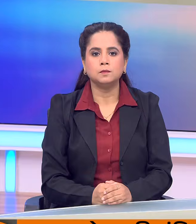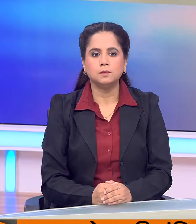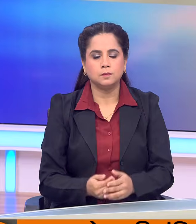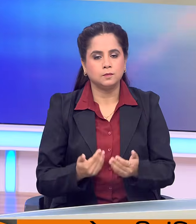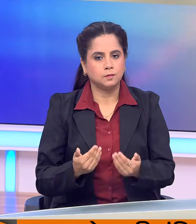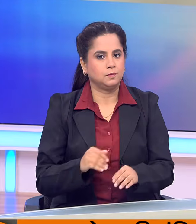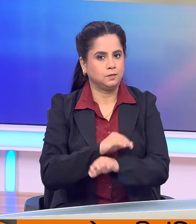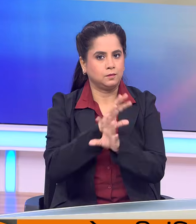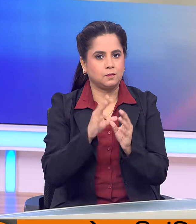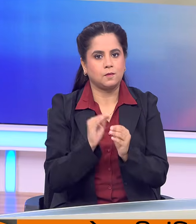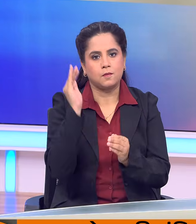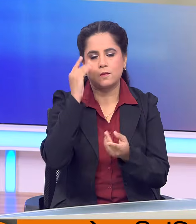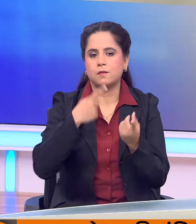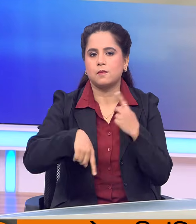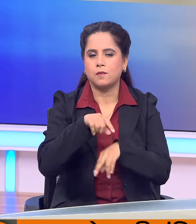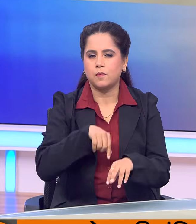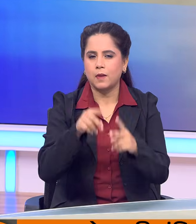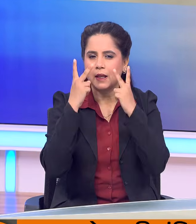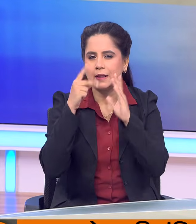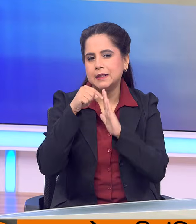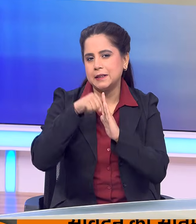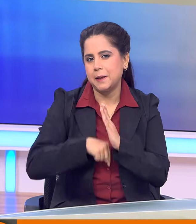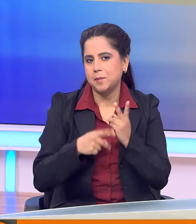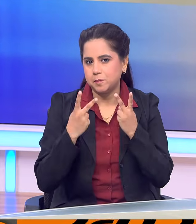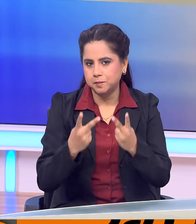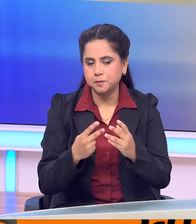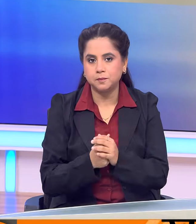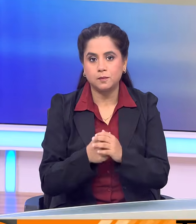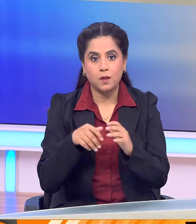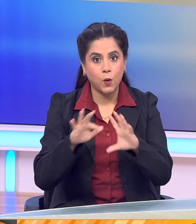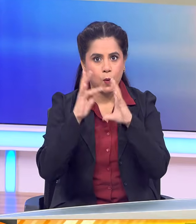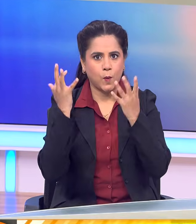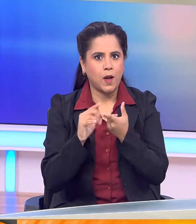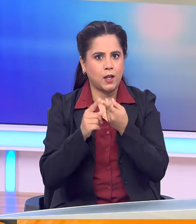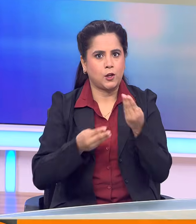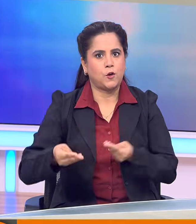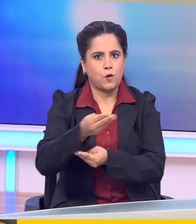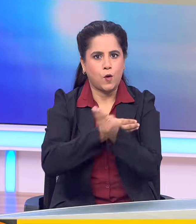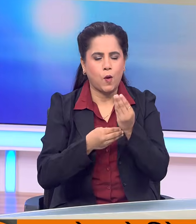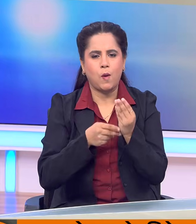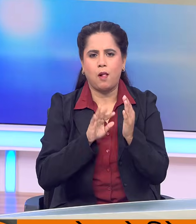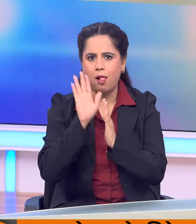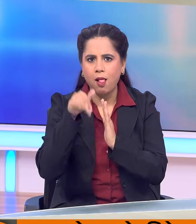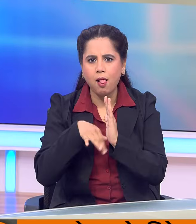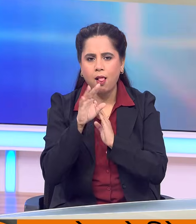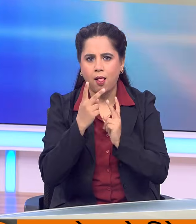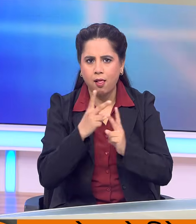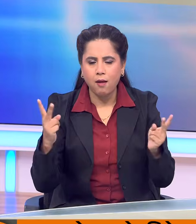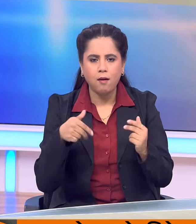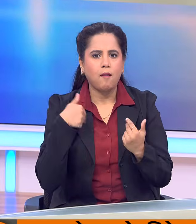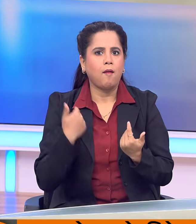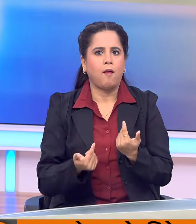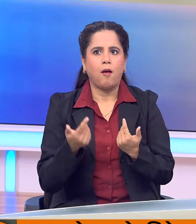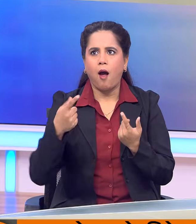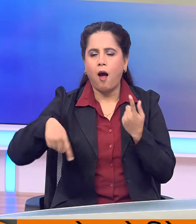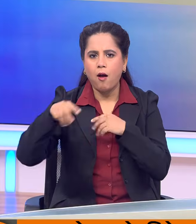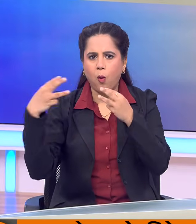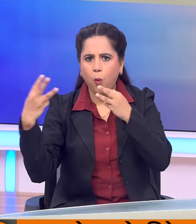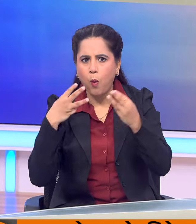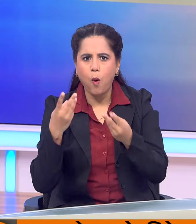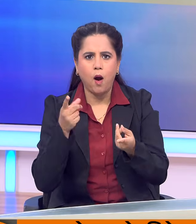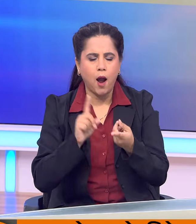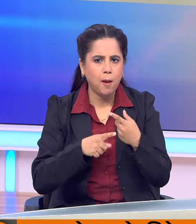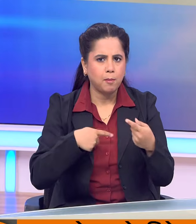और आइए अब समाचारों पर डालते हैं विस्तार से नजर। वैश्विक आर्थिक अनिश्चितताओं, भू राजनीतिक तनावों और